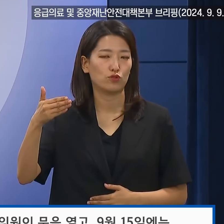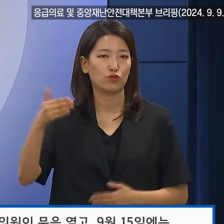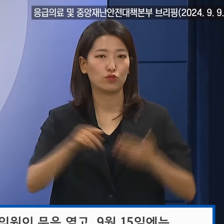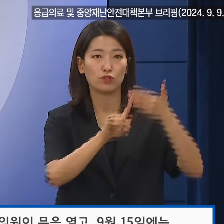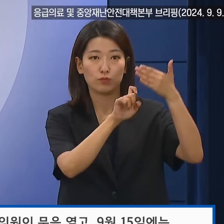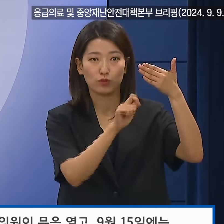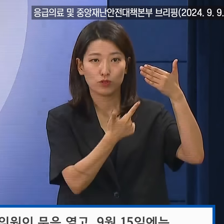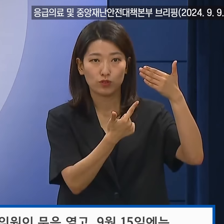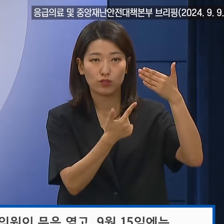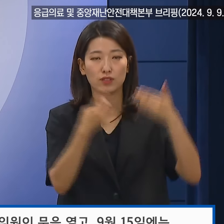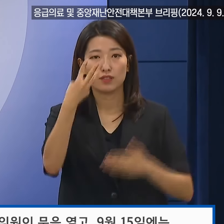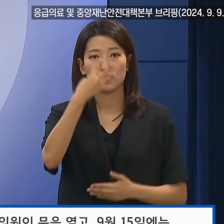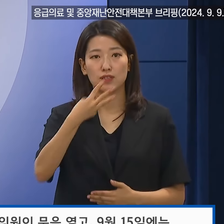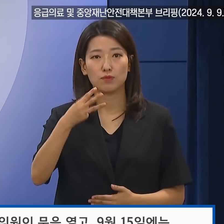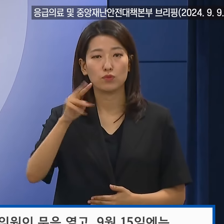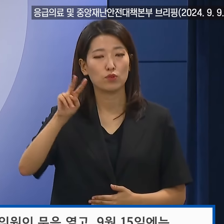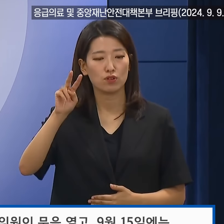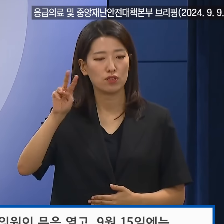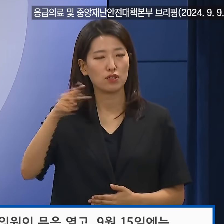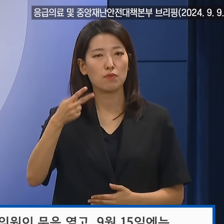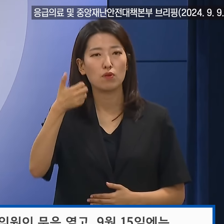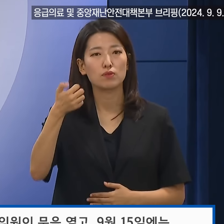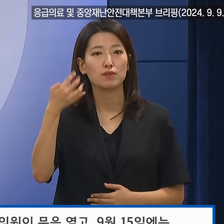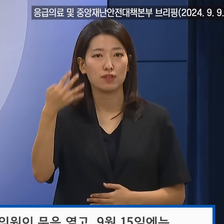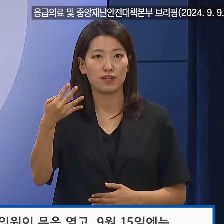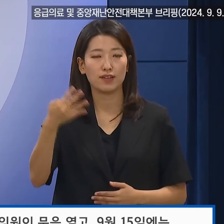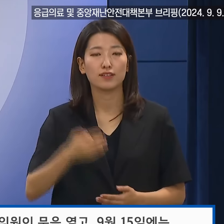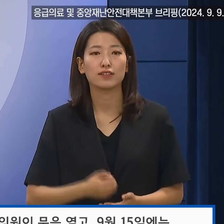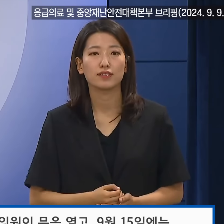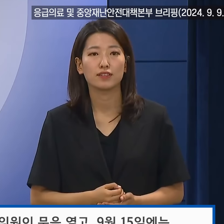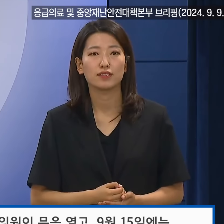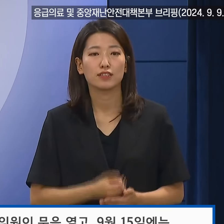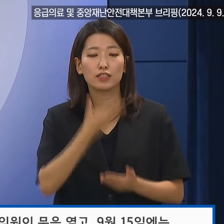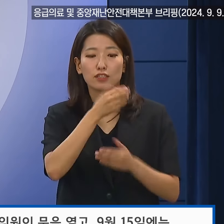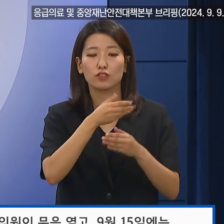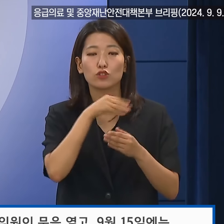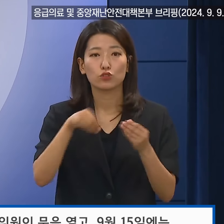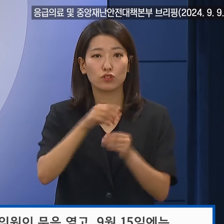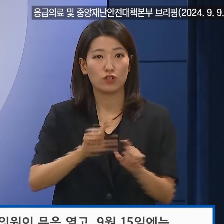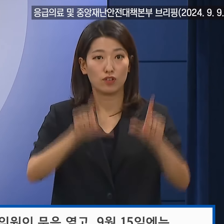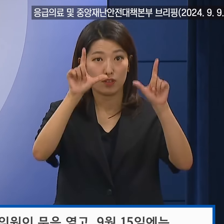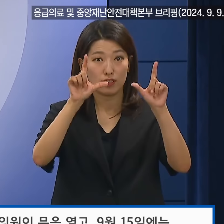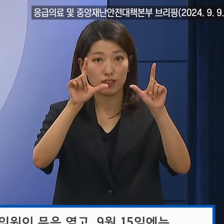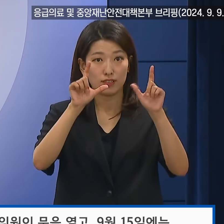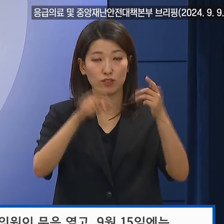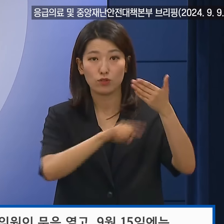16일에는 3,254개소, 추석 당일인 9월 17일에는